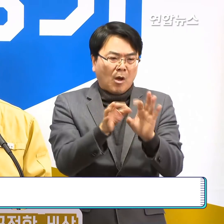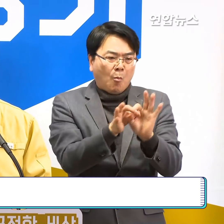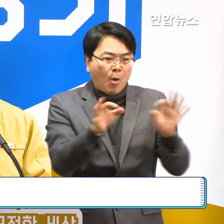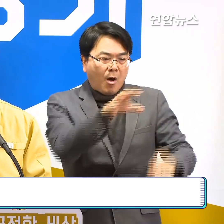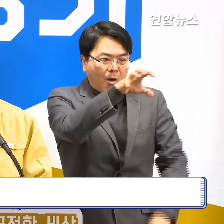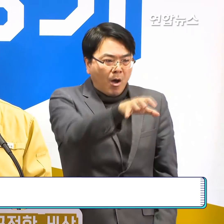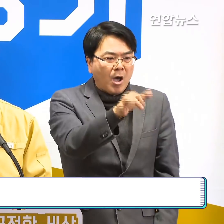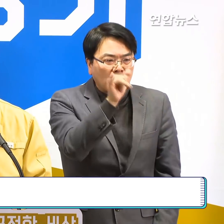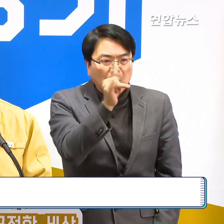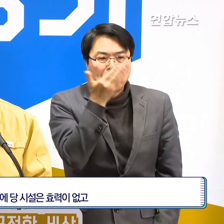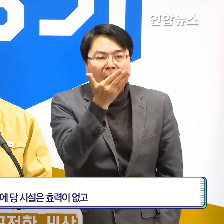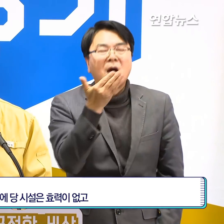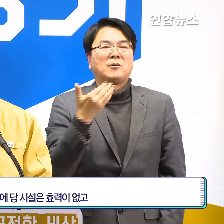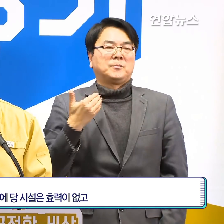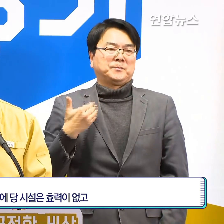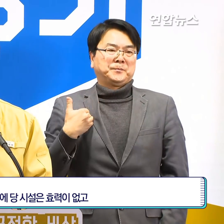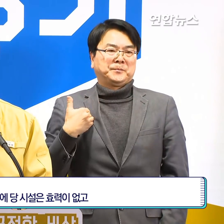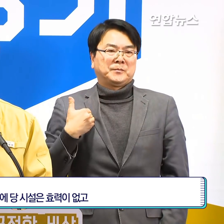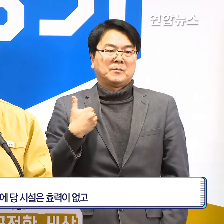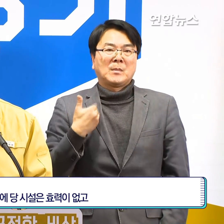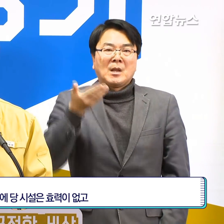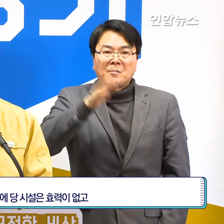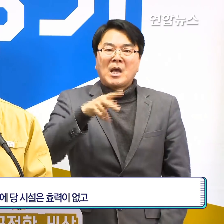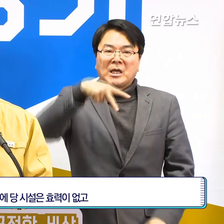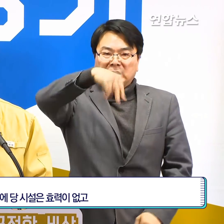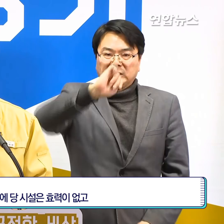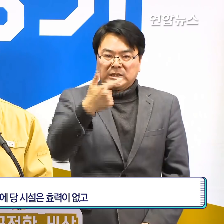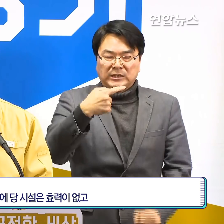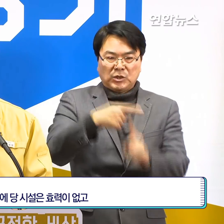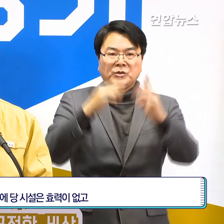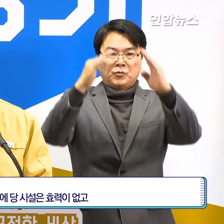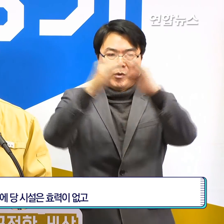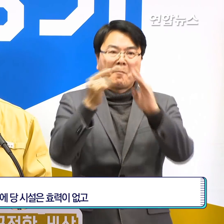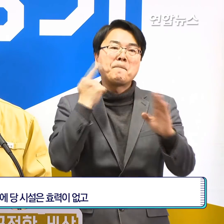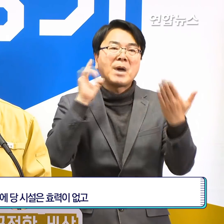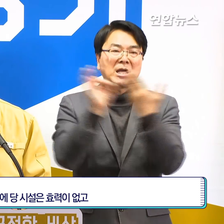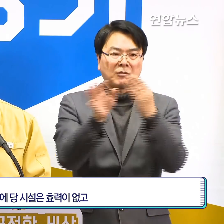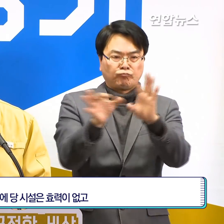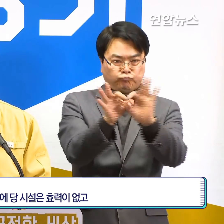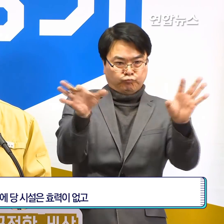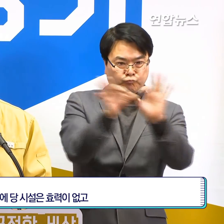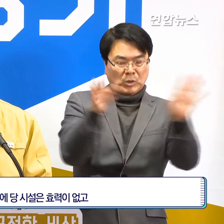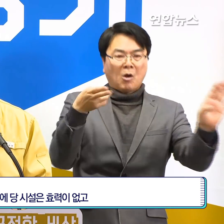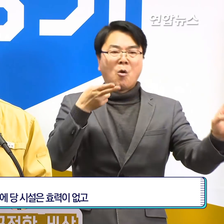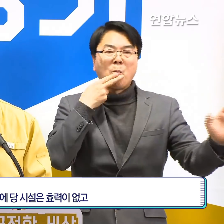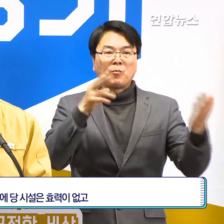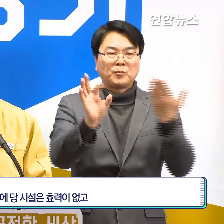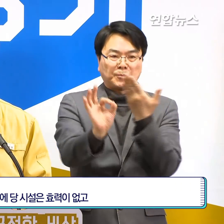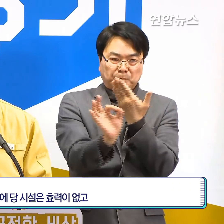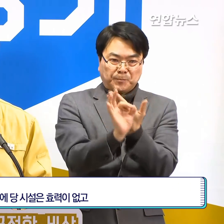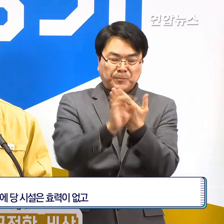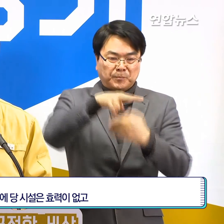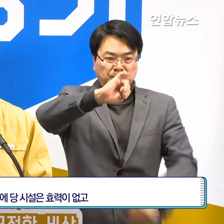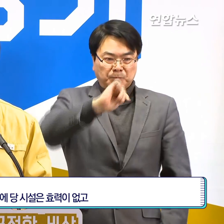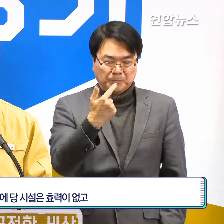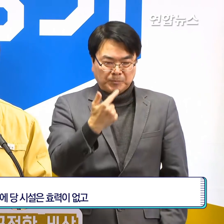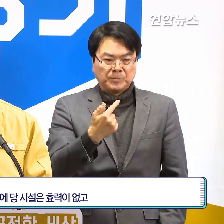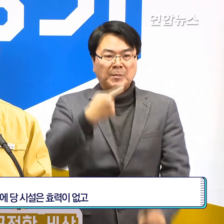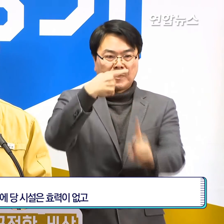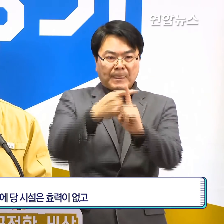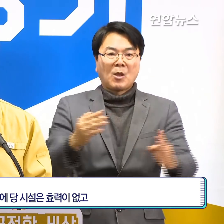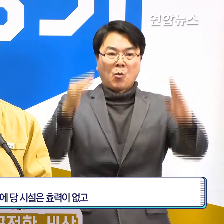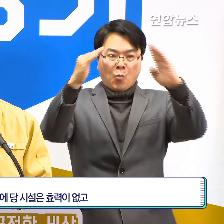있는데 신천지 교회와 무관하면 신천지 교회에 대한 강제 폐쇄 명령이기